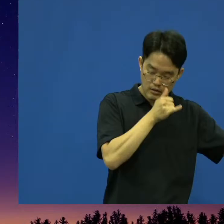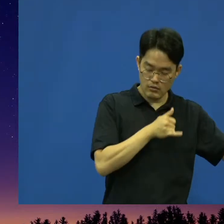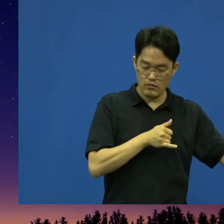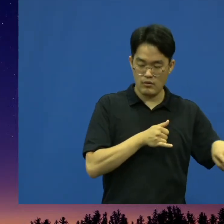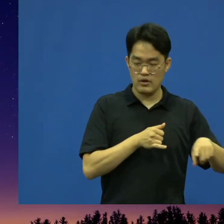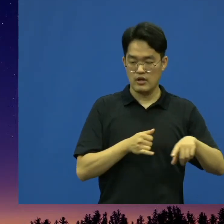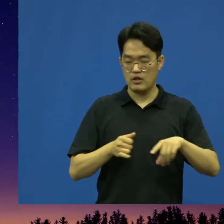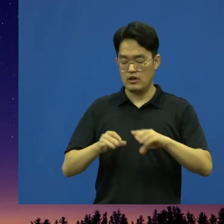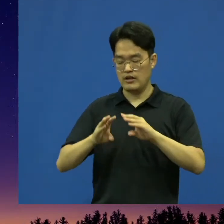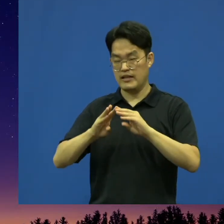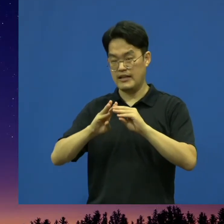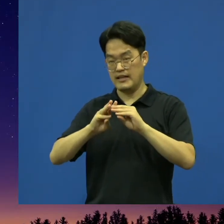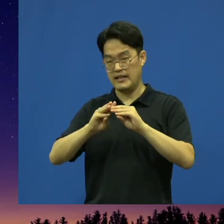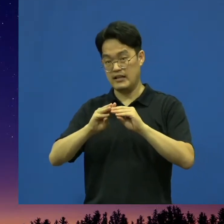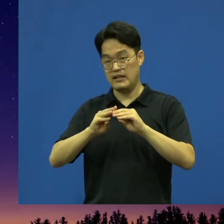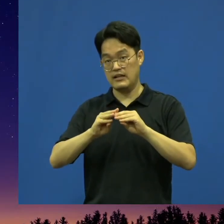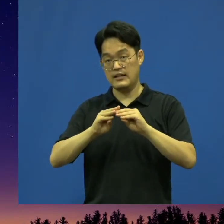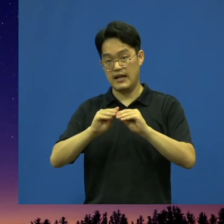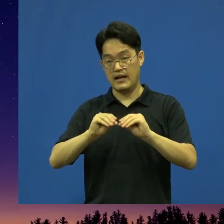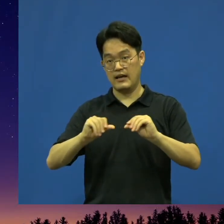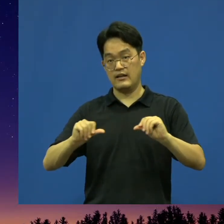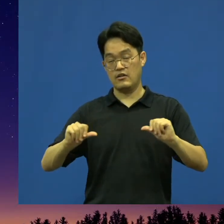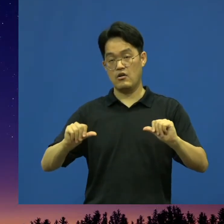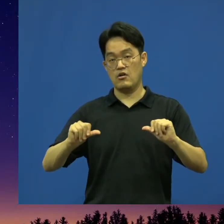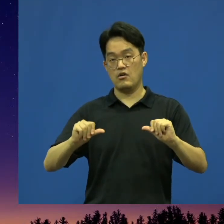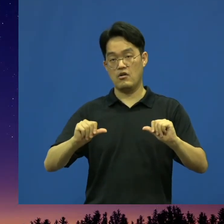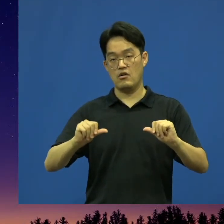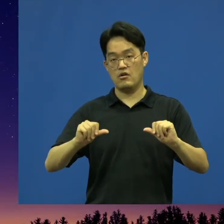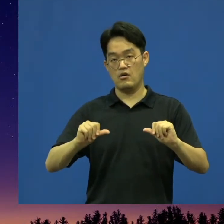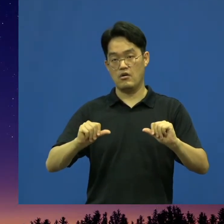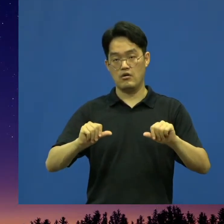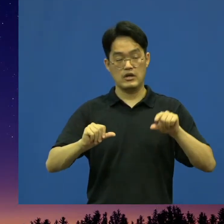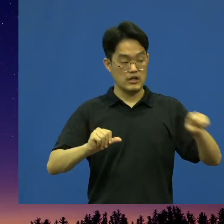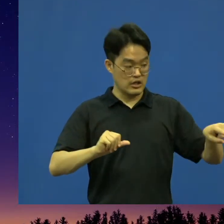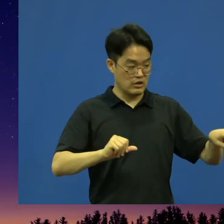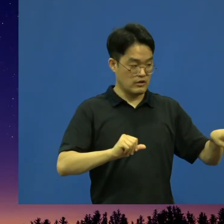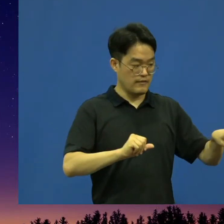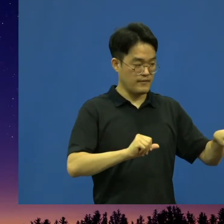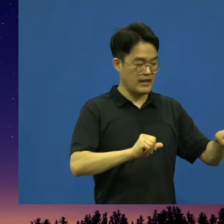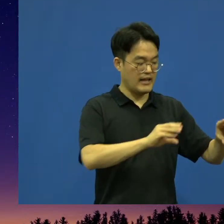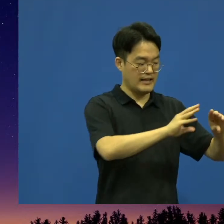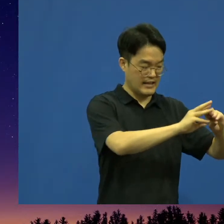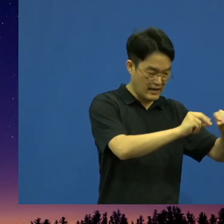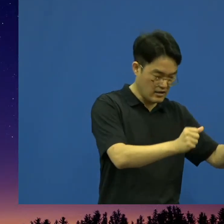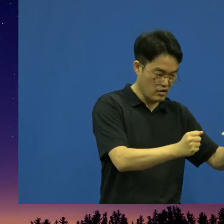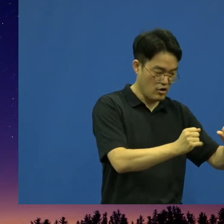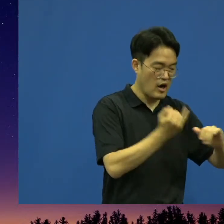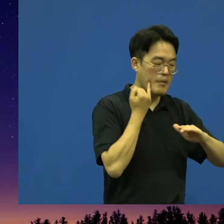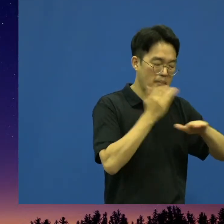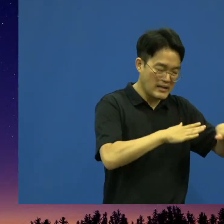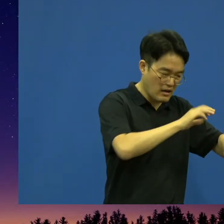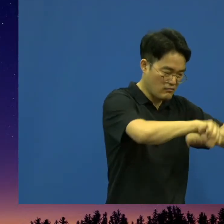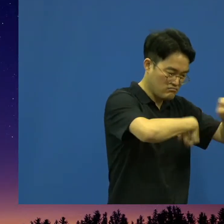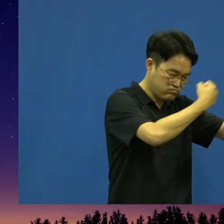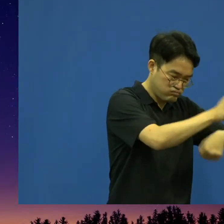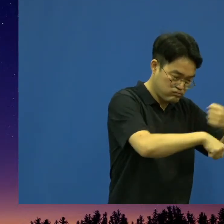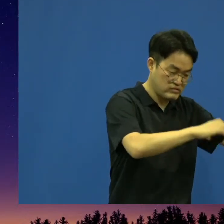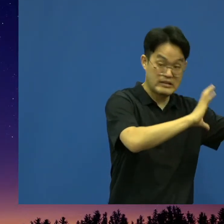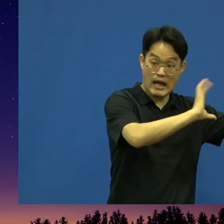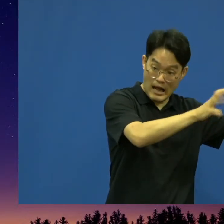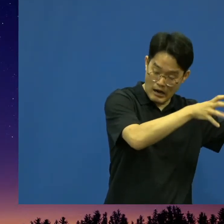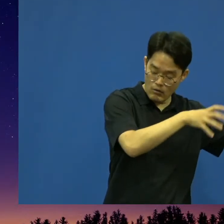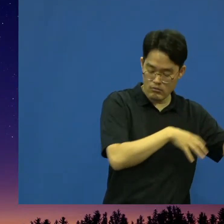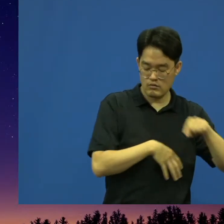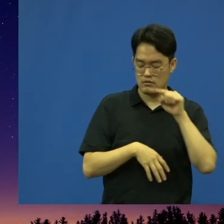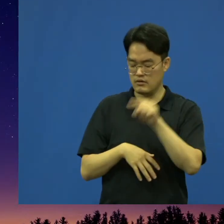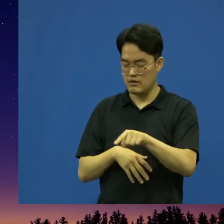짐승들의 나라라면, 또 하나는 하늘이 열리면서 그런 짐승들이